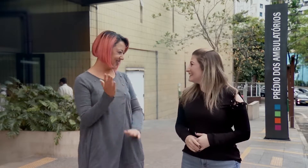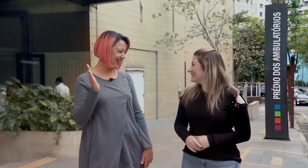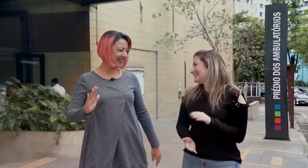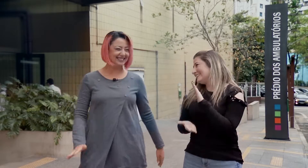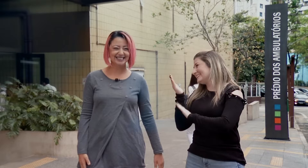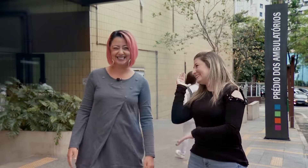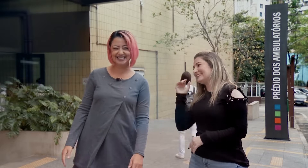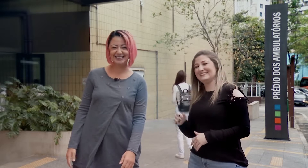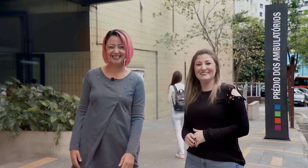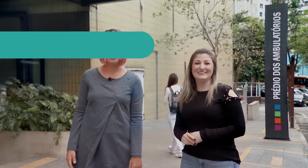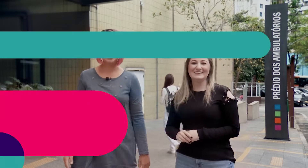lá!